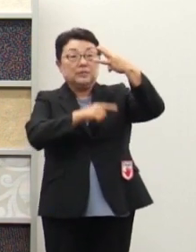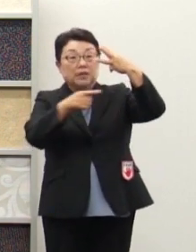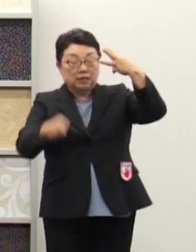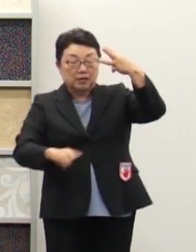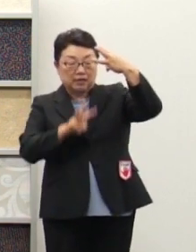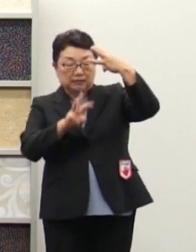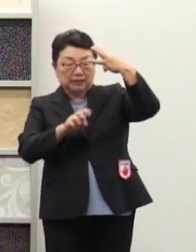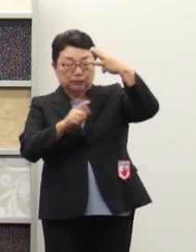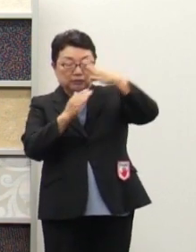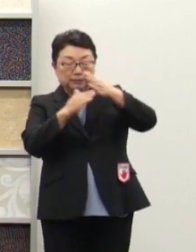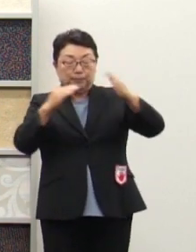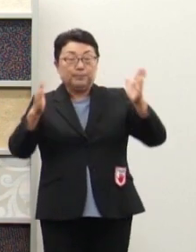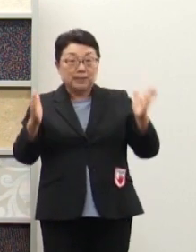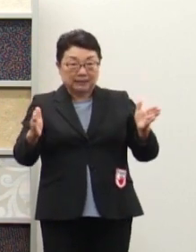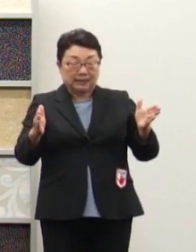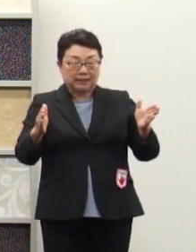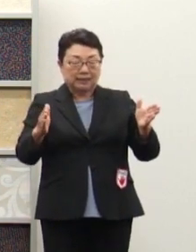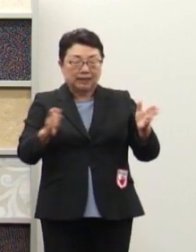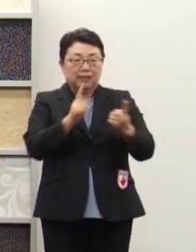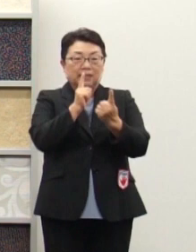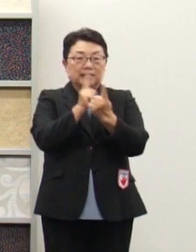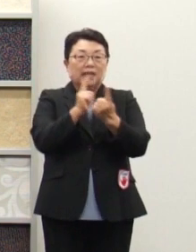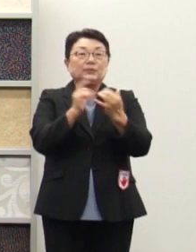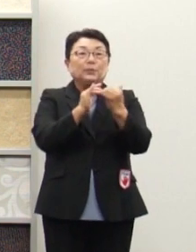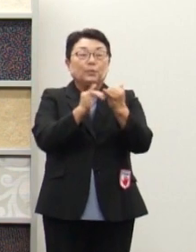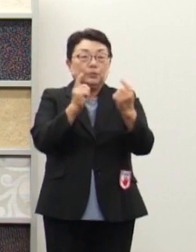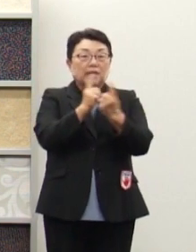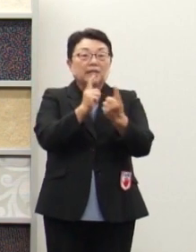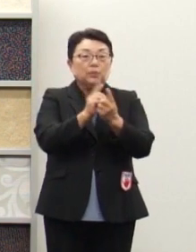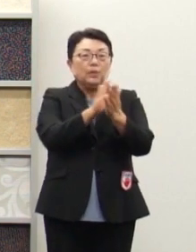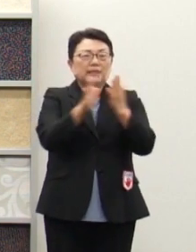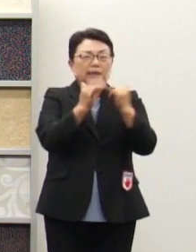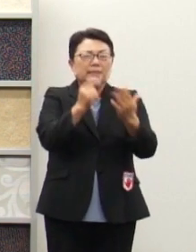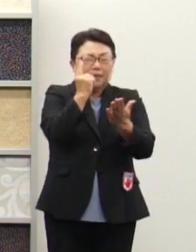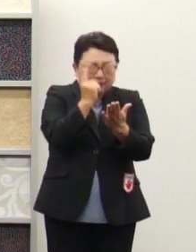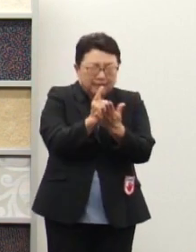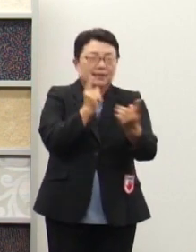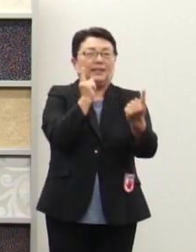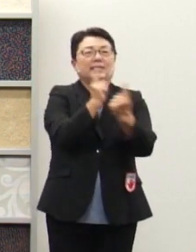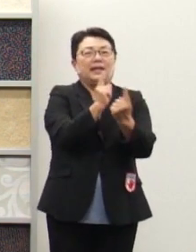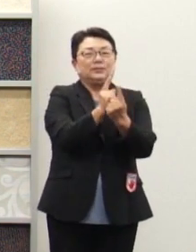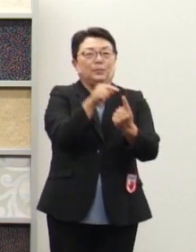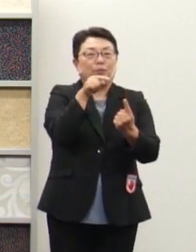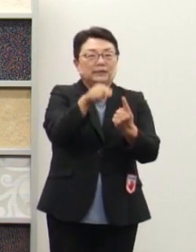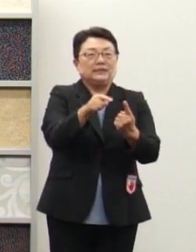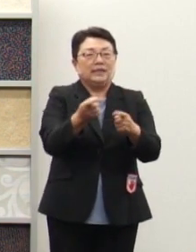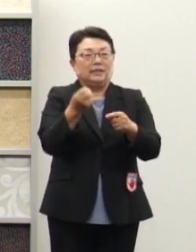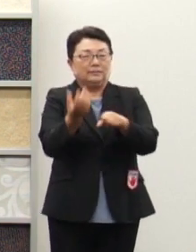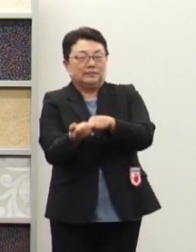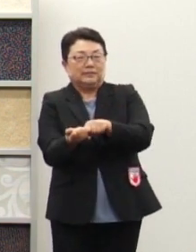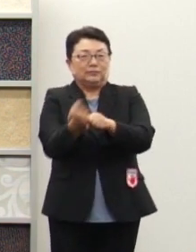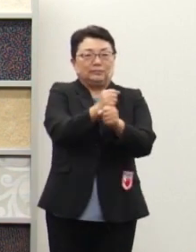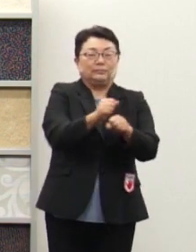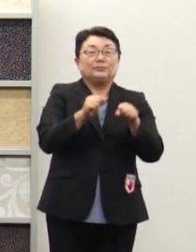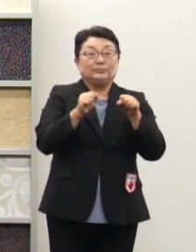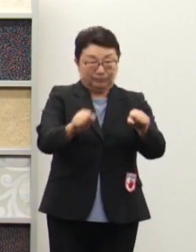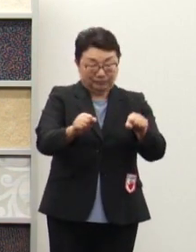31日までの間、対象を、県民に限定して、再開することといたします。